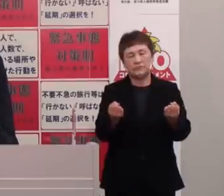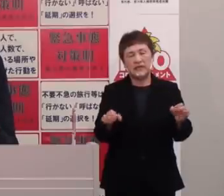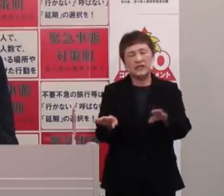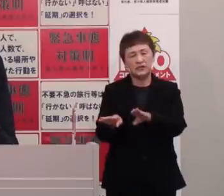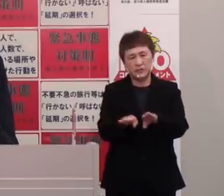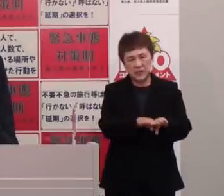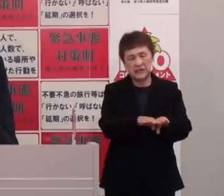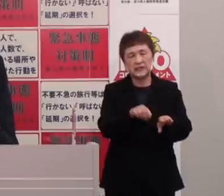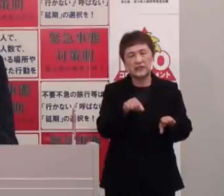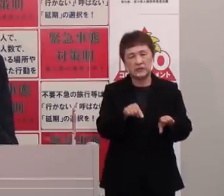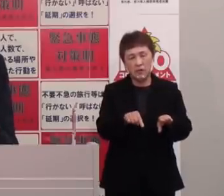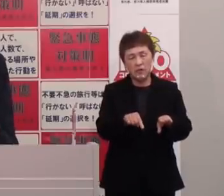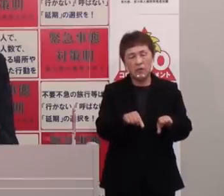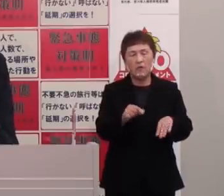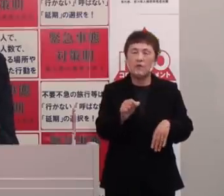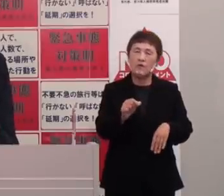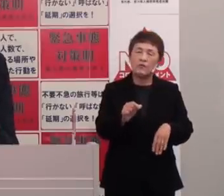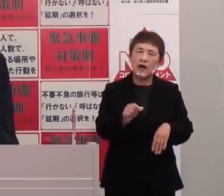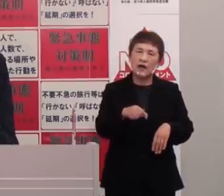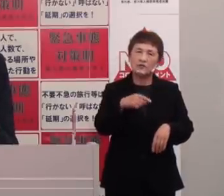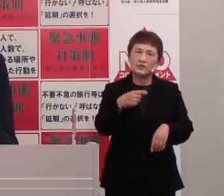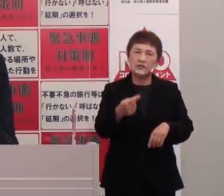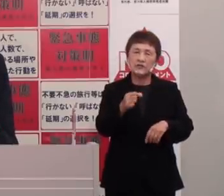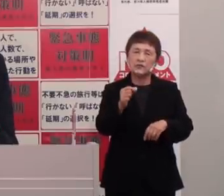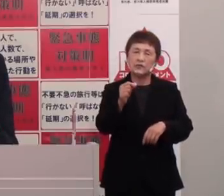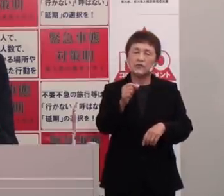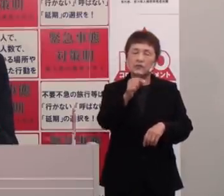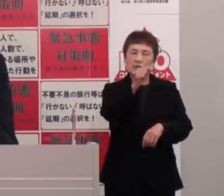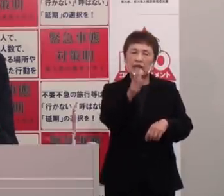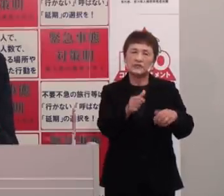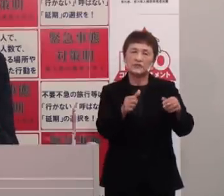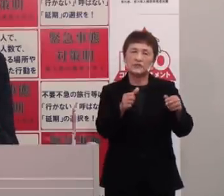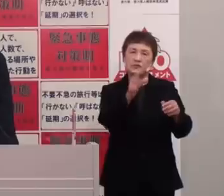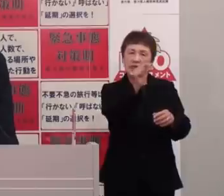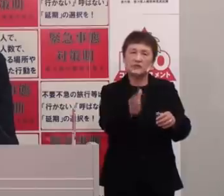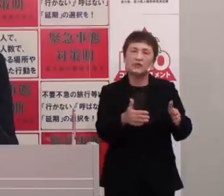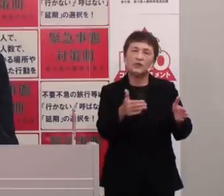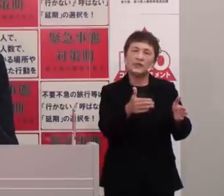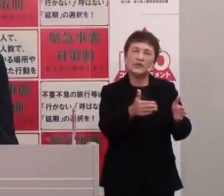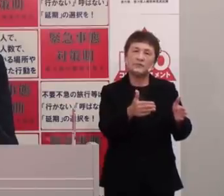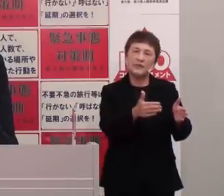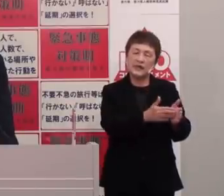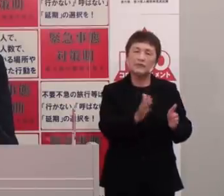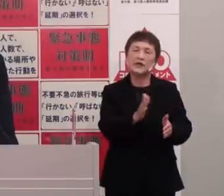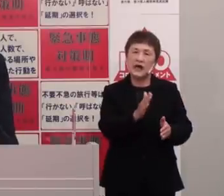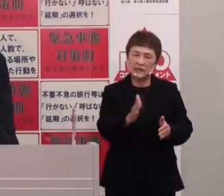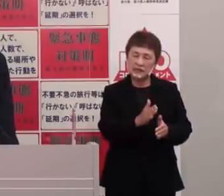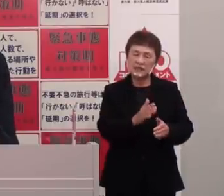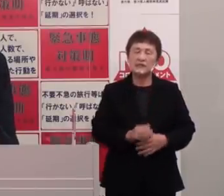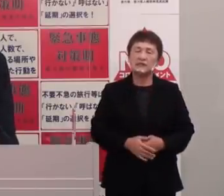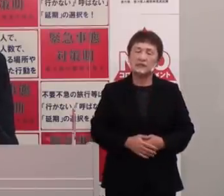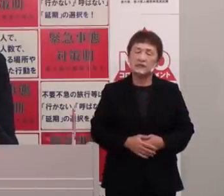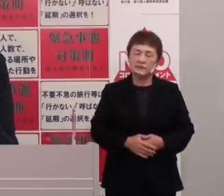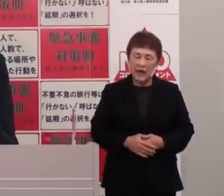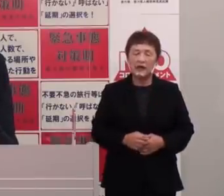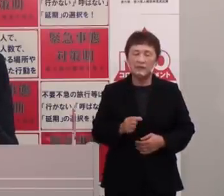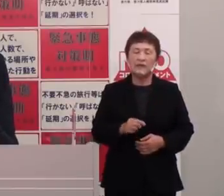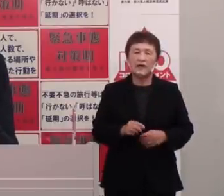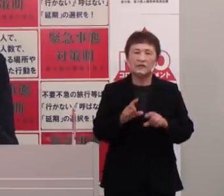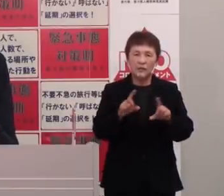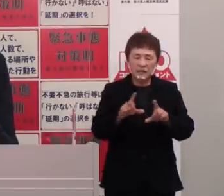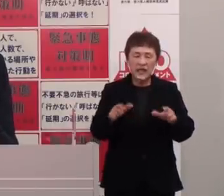みの、月曜日あたりまで、もちろんその間もお仕事の方いらっしゃ